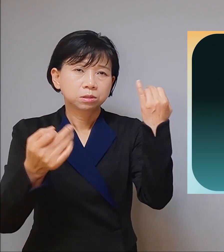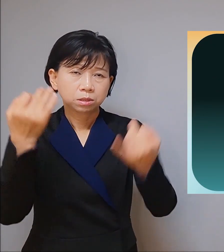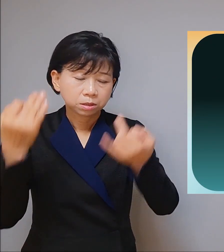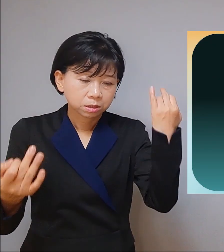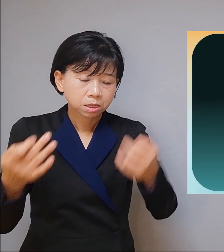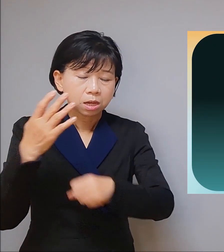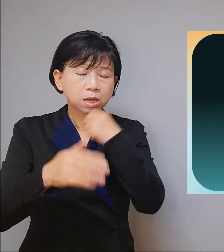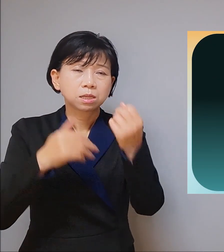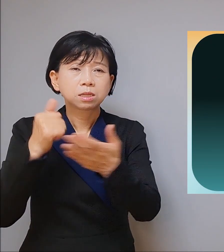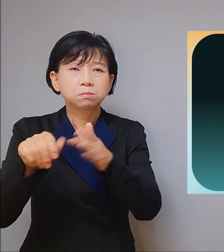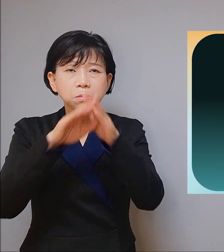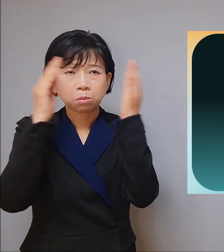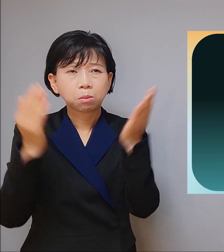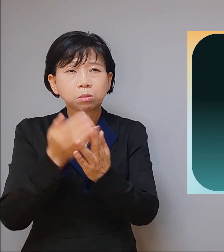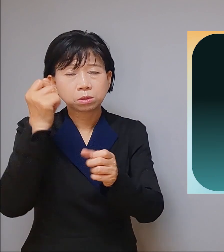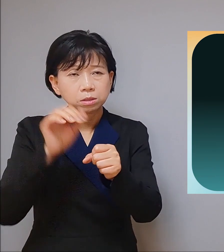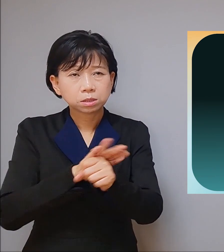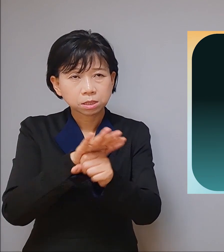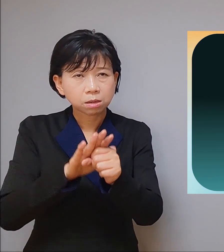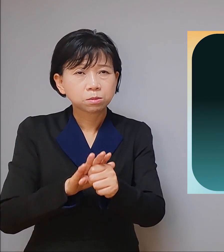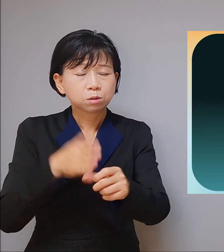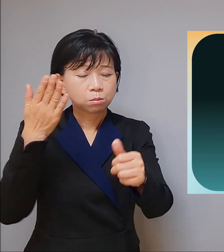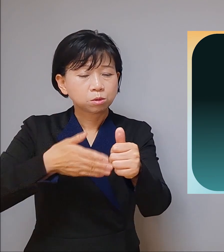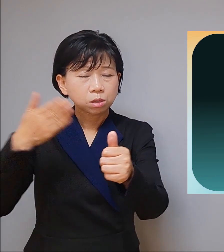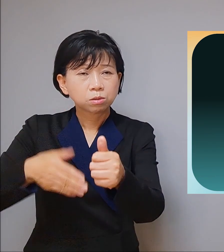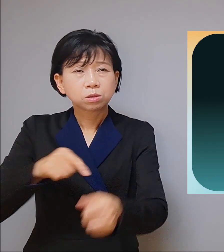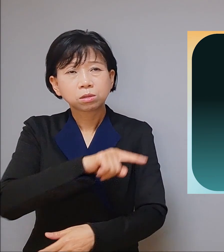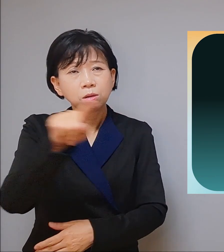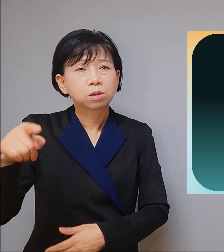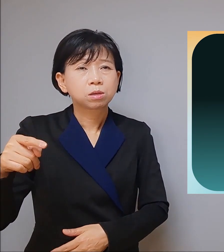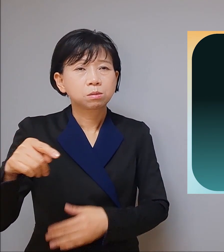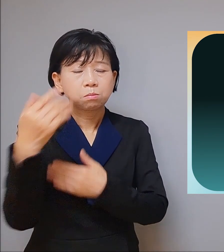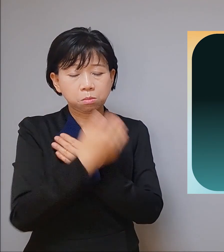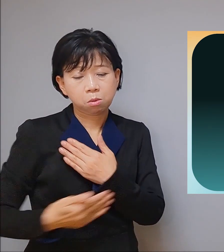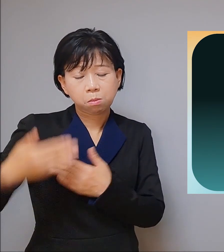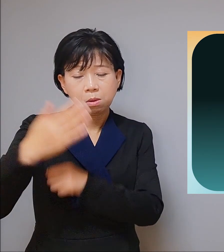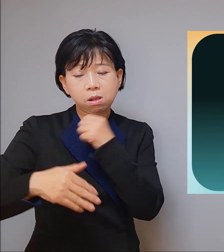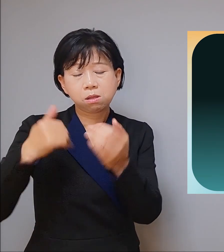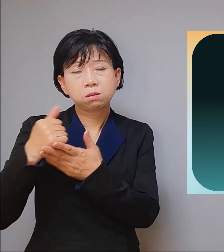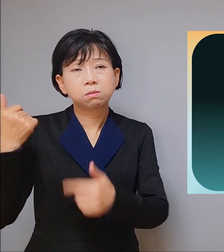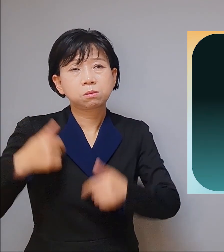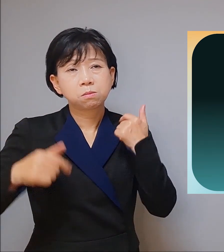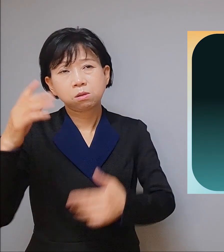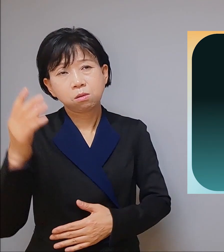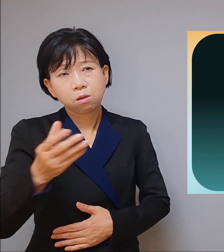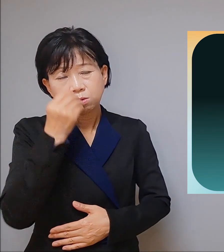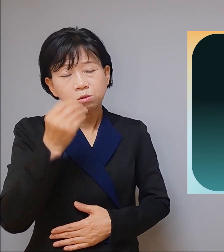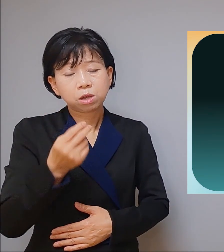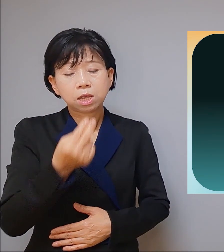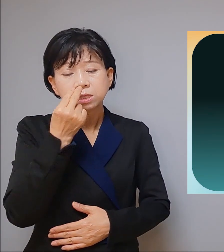하나님의 모든 자비하심으로 너희를 권하노니 너희 몸을 하나님이 기뻐하시는 거룩한 뭐로요?